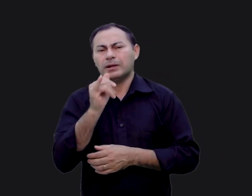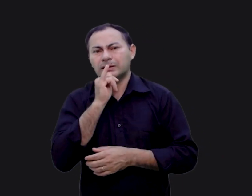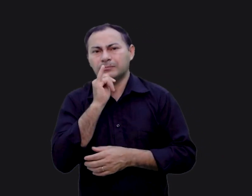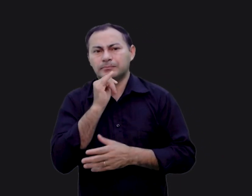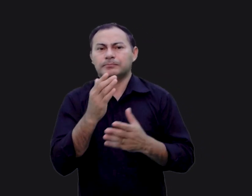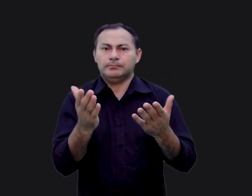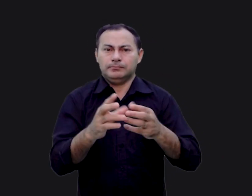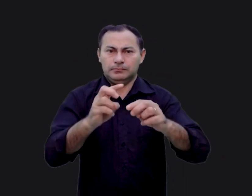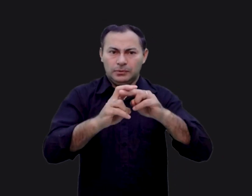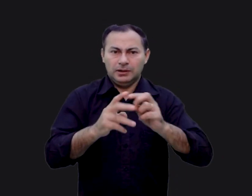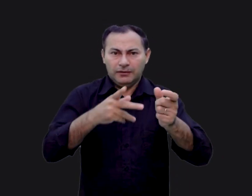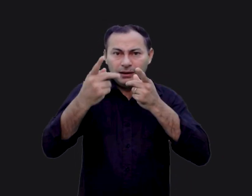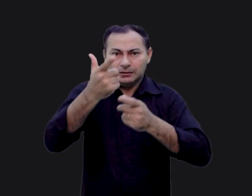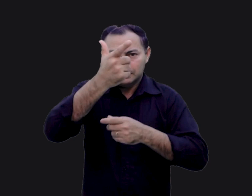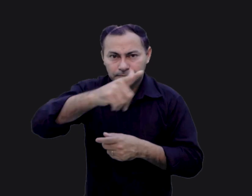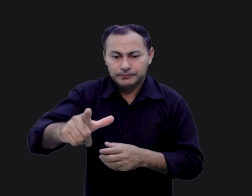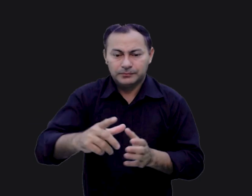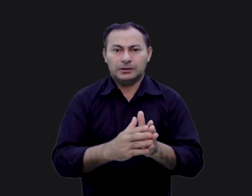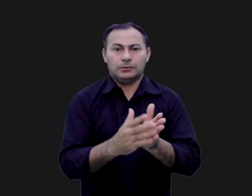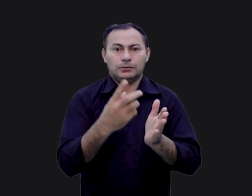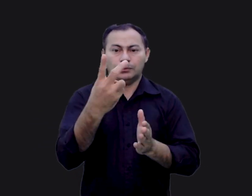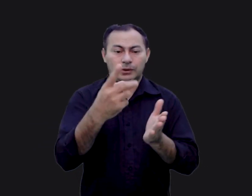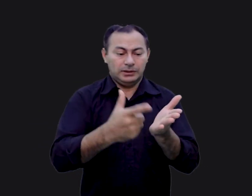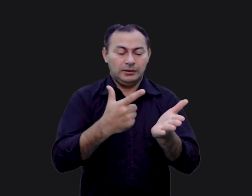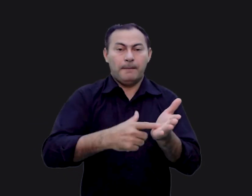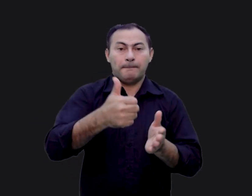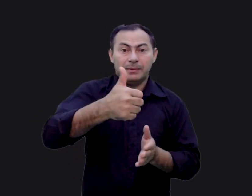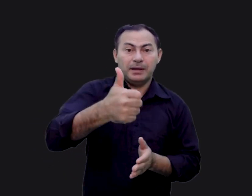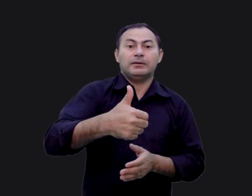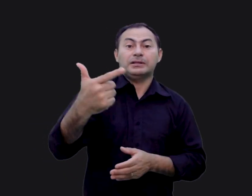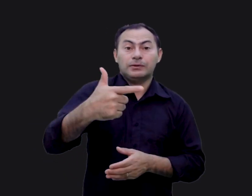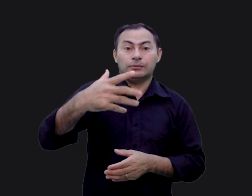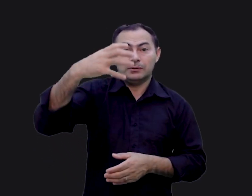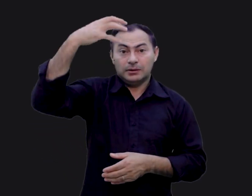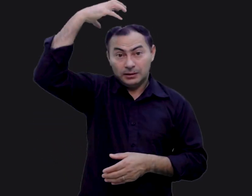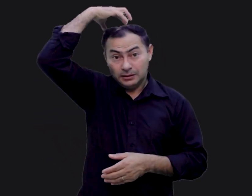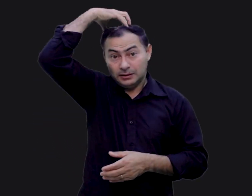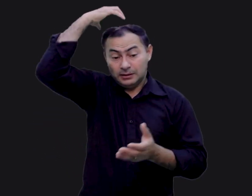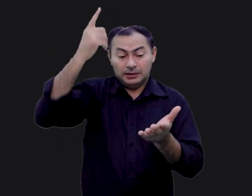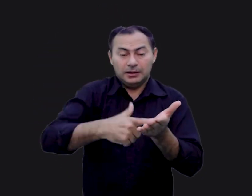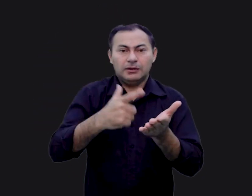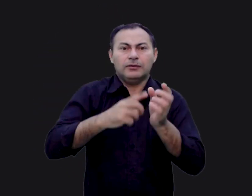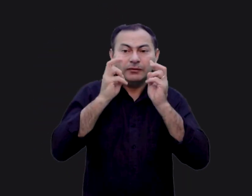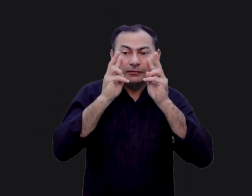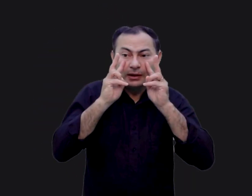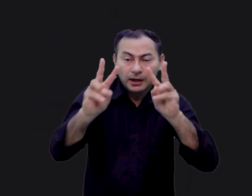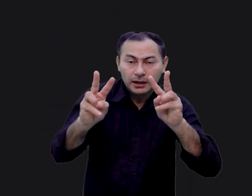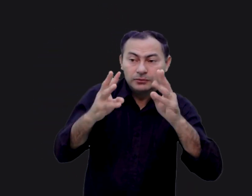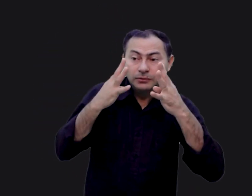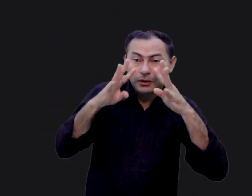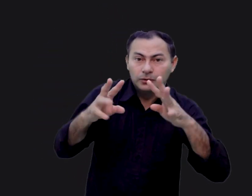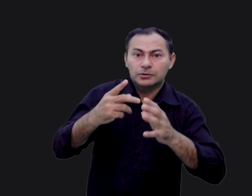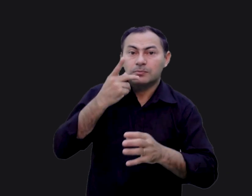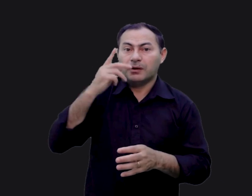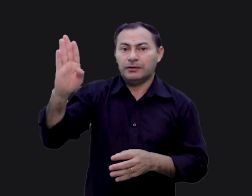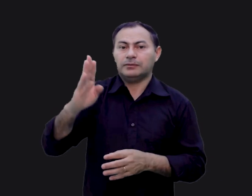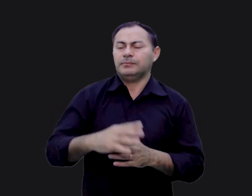poucos são exemplos. Por isso, digo outra vez, nos 2 livros de 1º e 2º Reis, preste atenção nos profetas. Os profetas